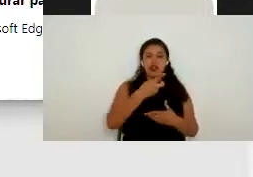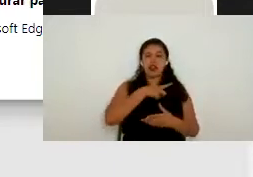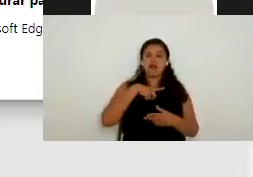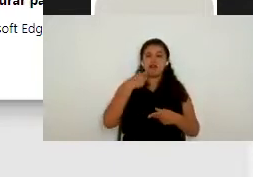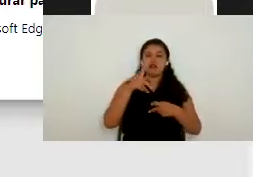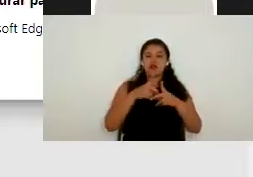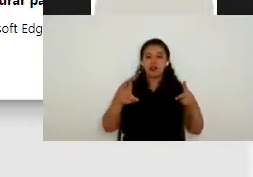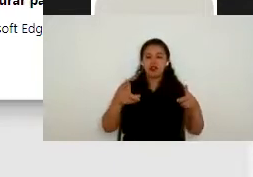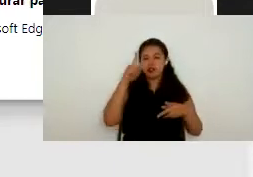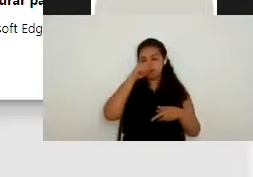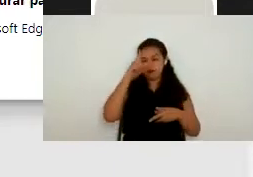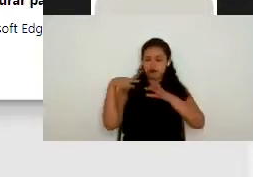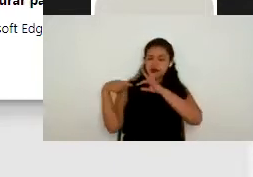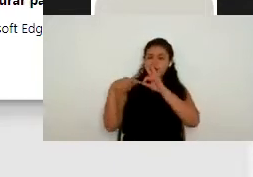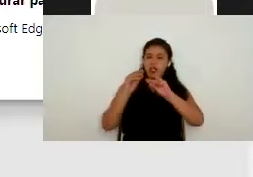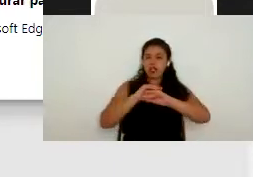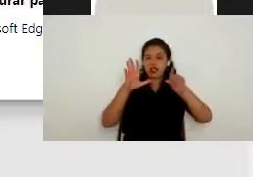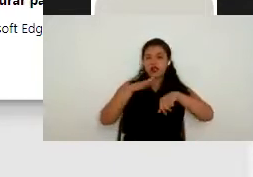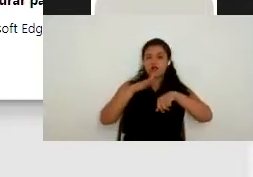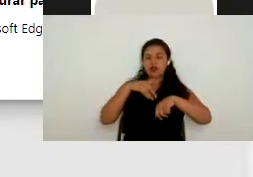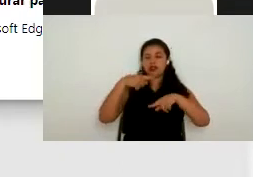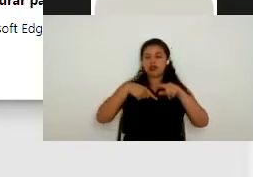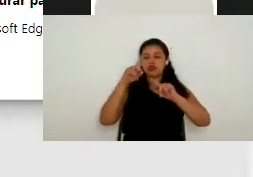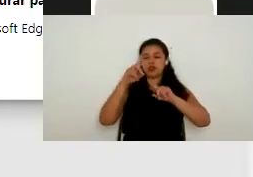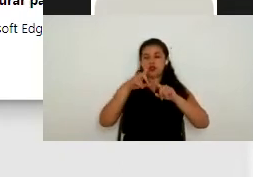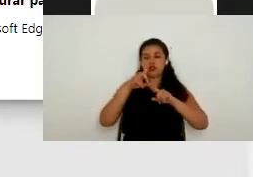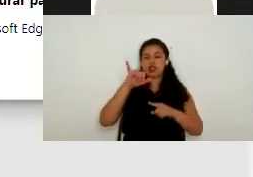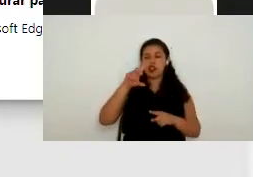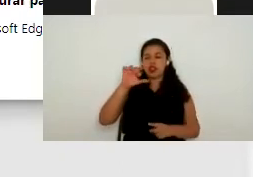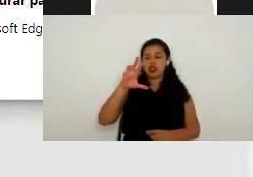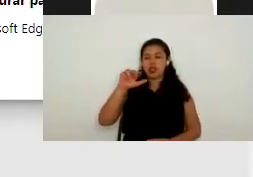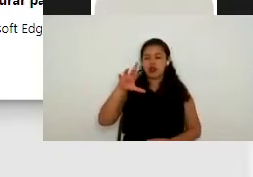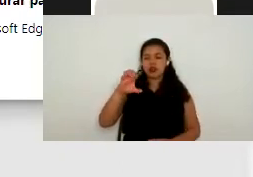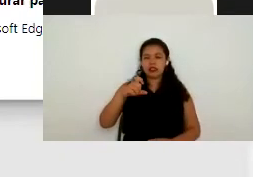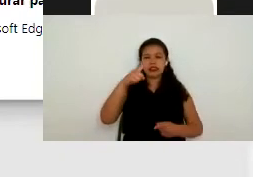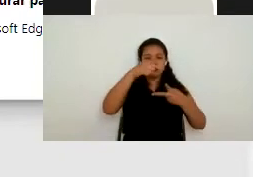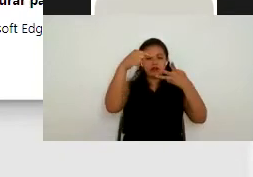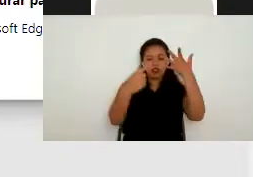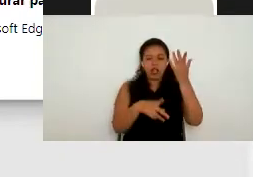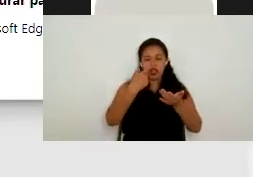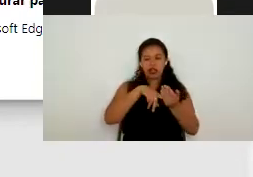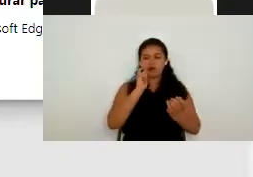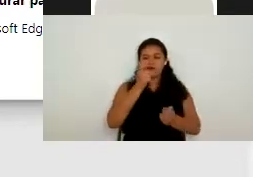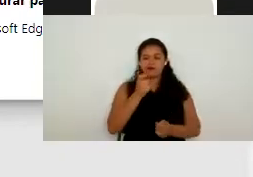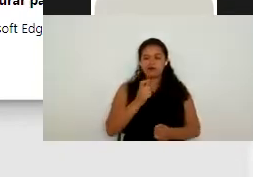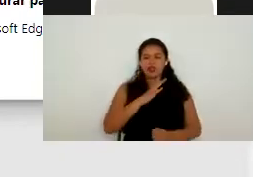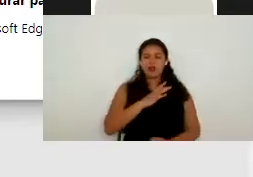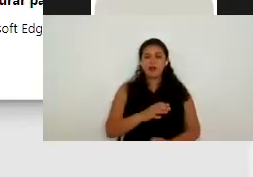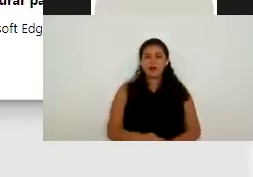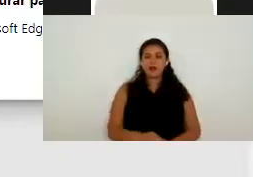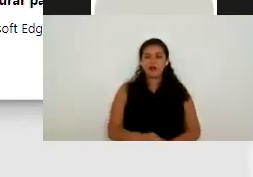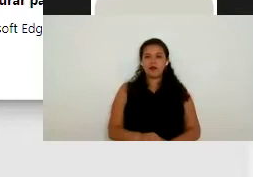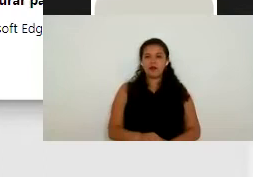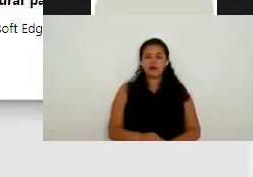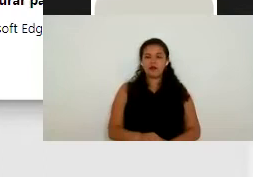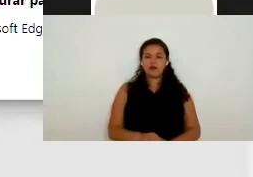quedara muy claro cuáles son los indicadores y lo que cada uno de los indicadores contiene fíjense cómo aquí agregamos los